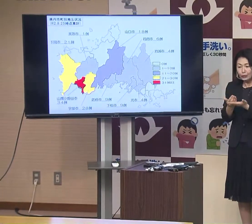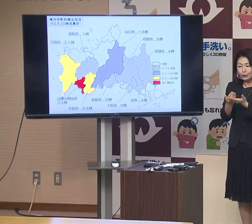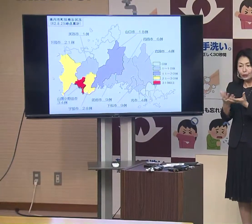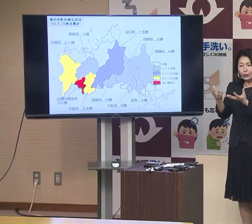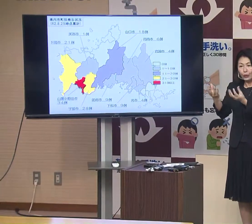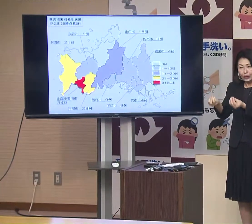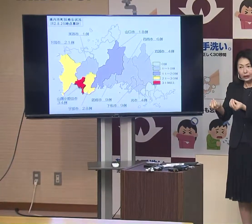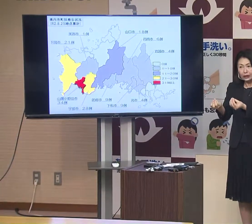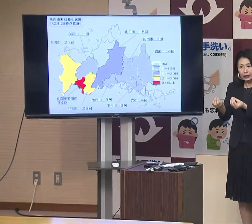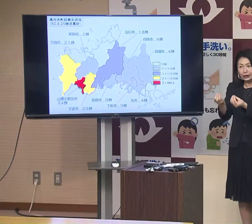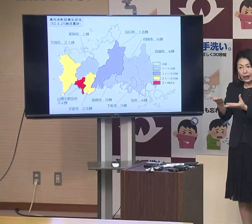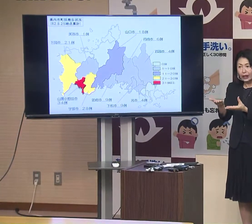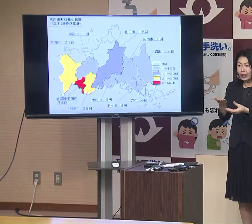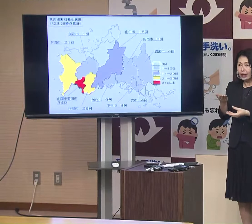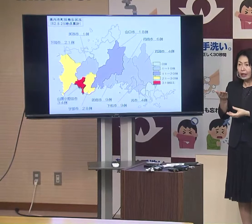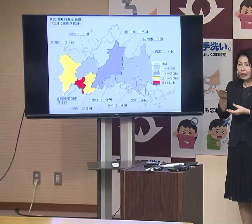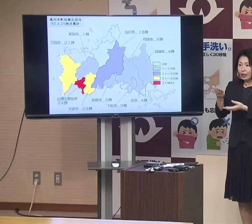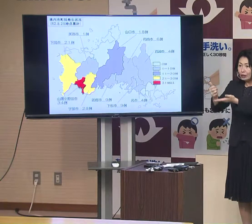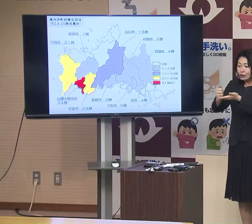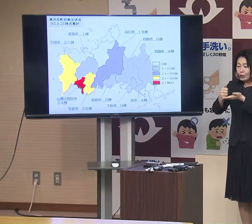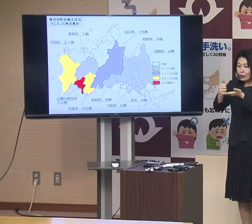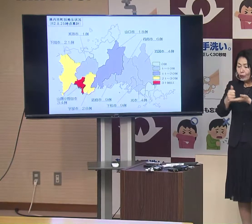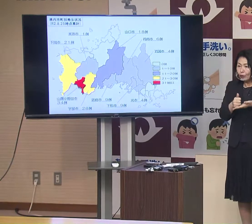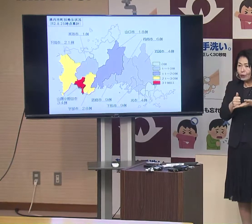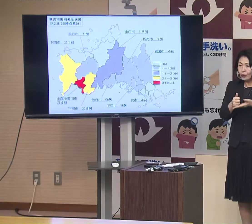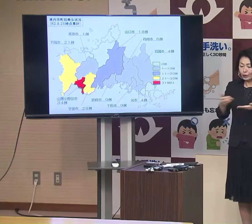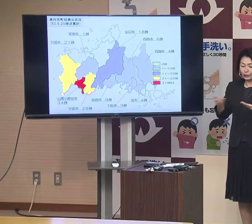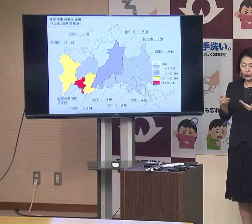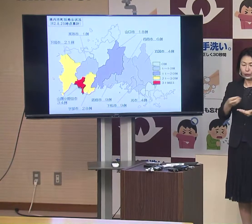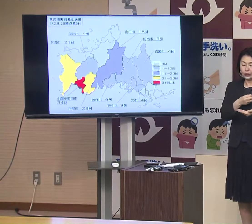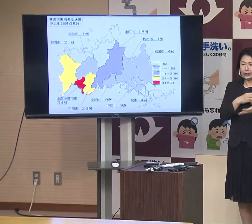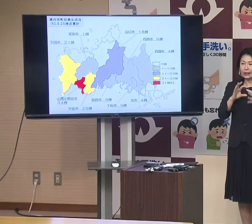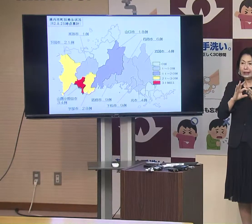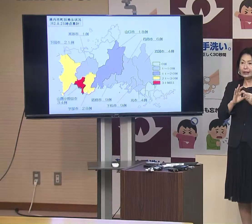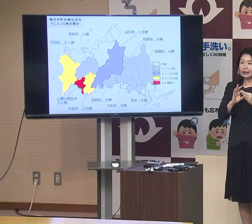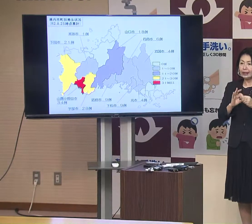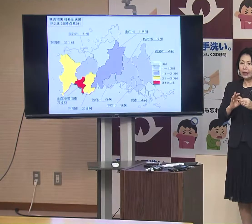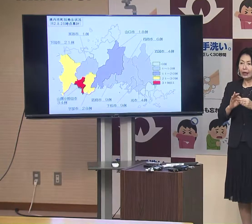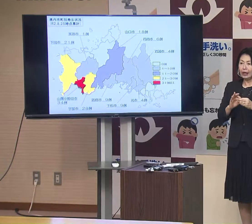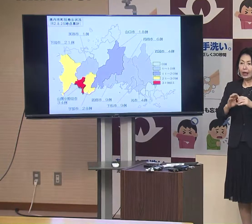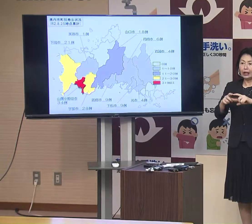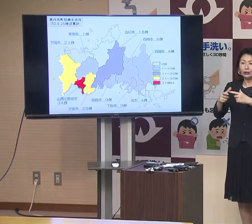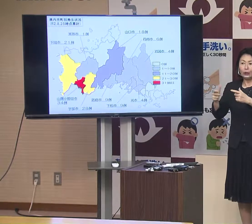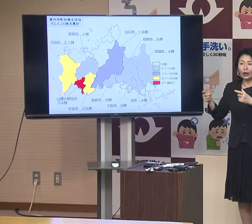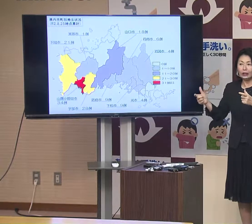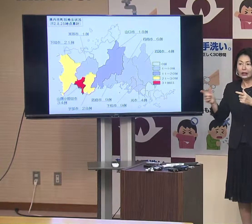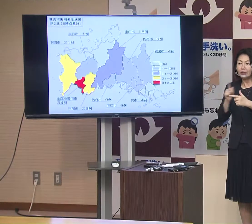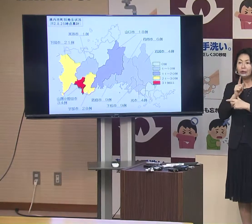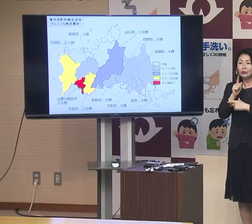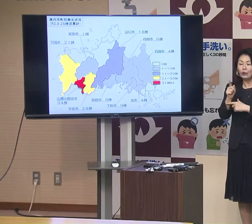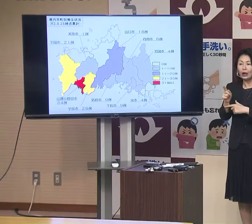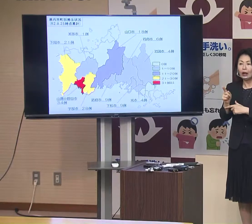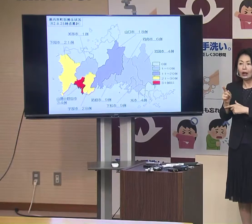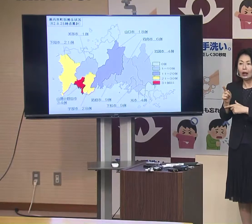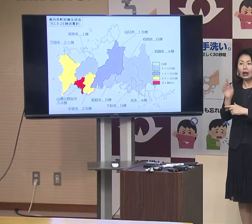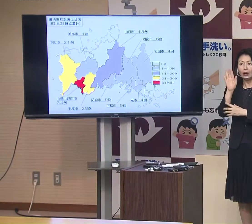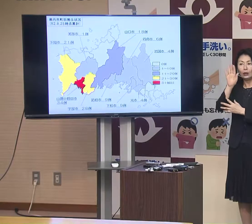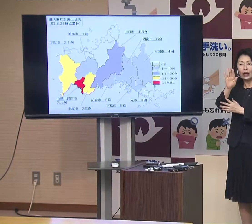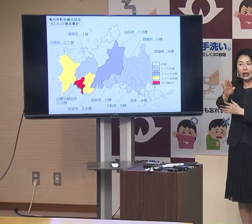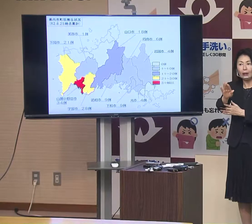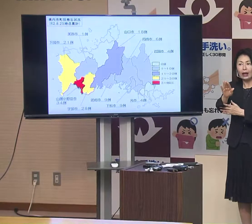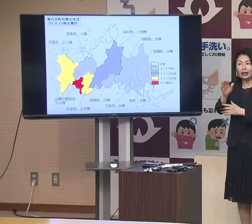連、直接の利用、お客さんであったり、従業員の方であったりの広がりというのは、もう今後は